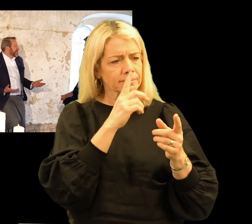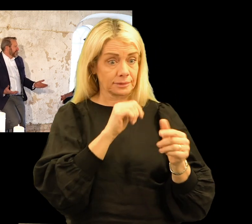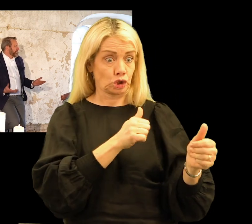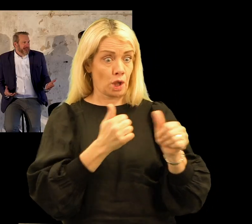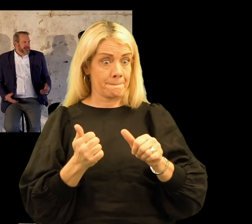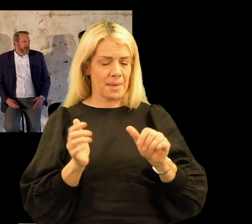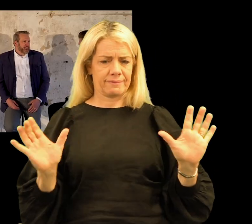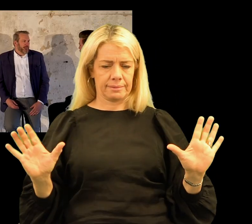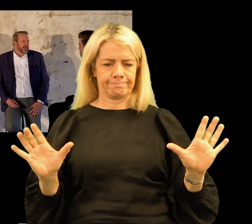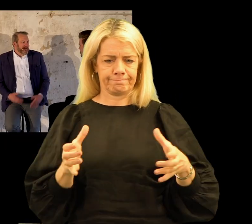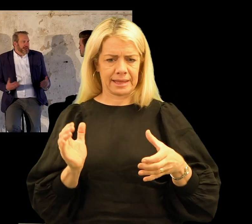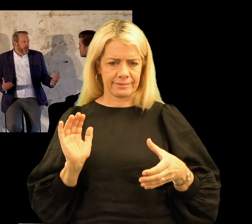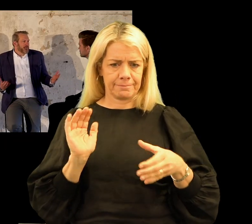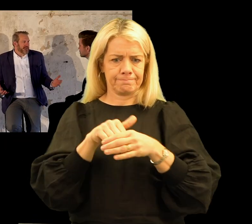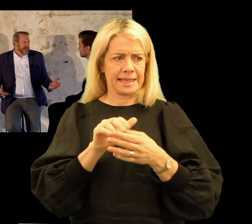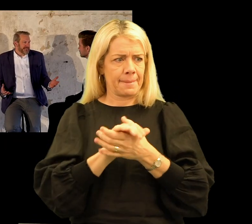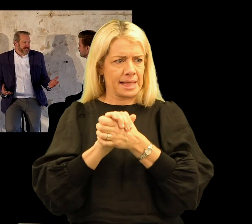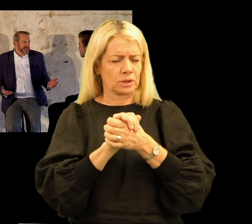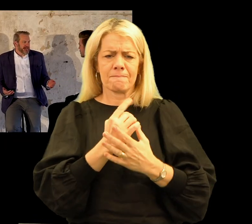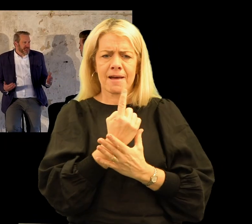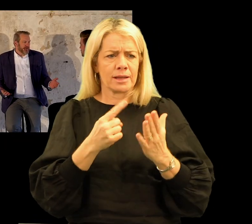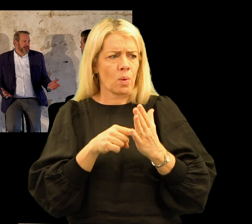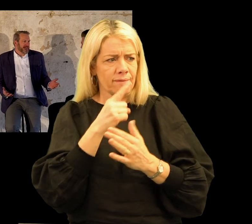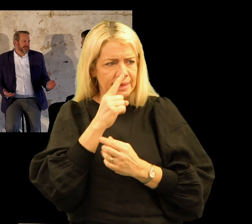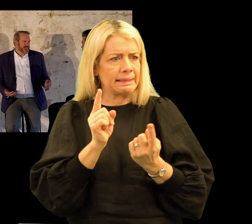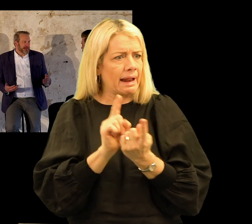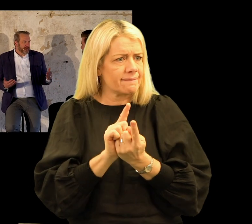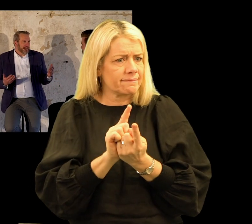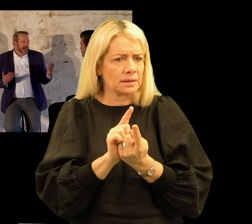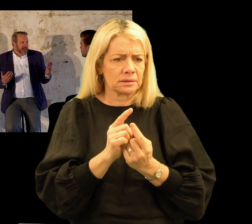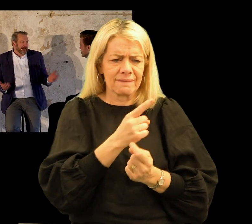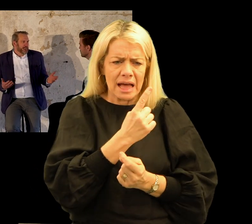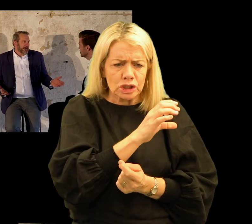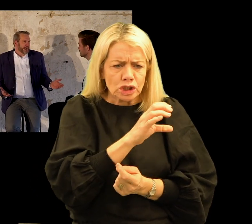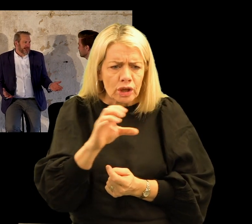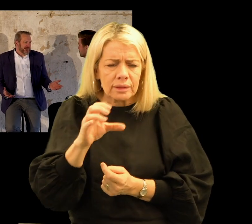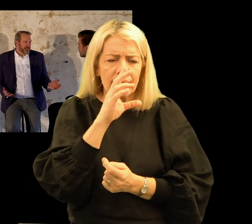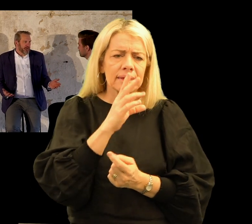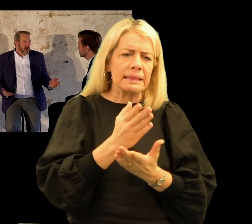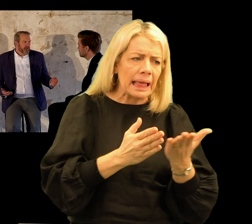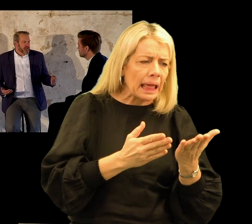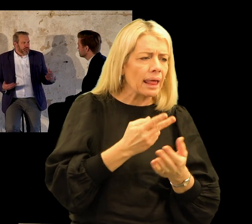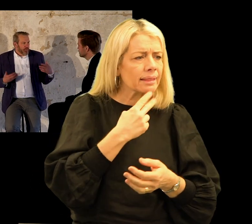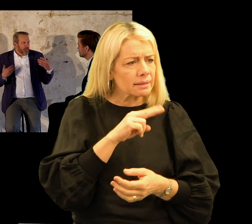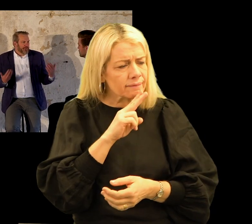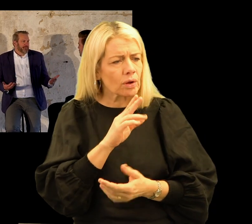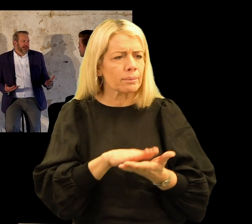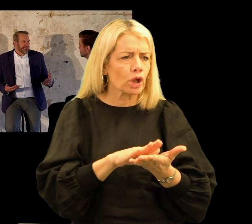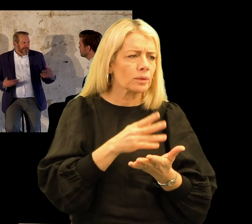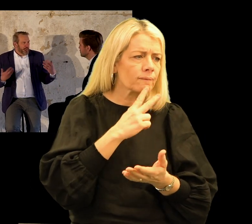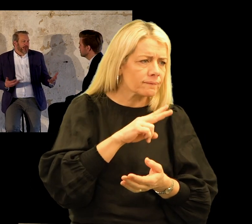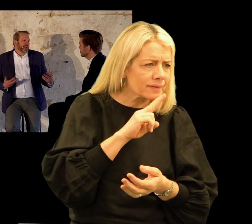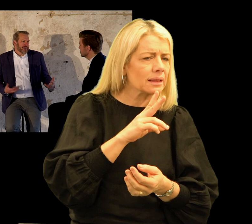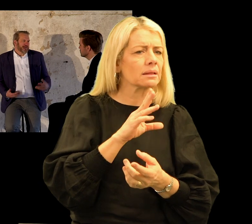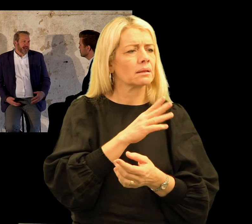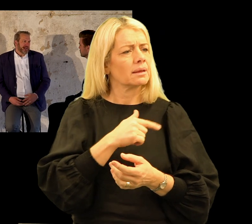är de döptas gemenskap, och varje gång vi träffas, varje söndag vi träffas, varje gång vi delar bröd och vin i nattvarden, så